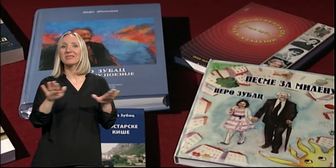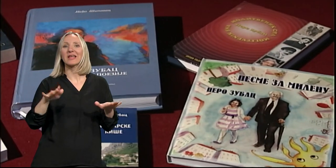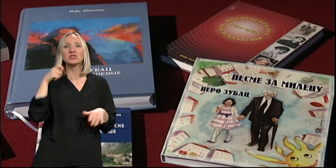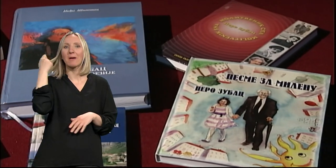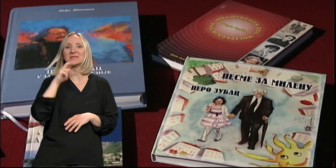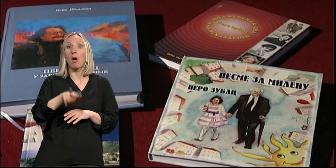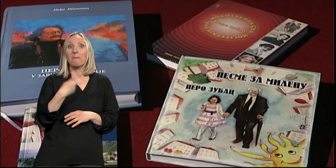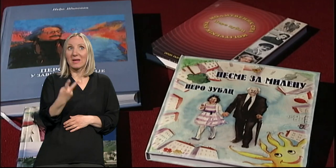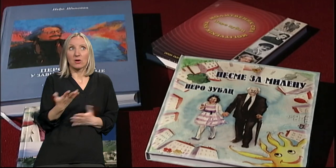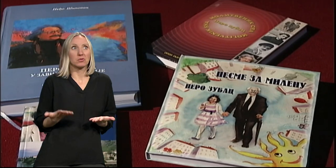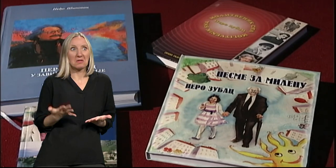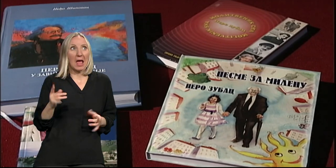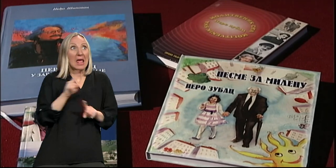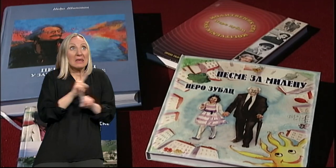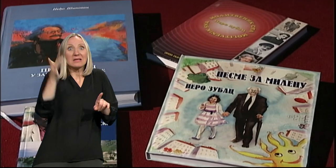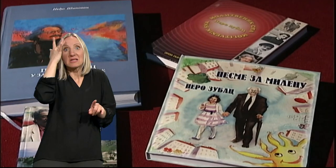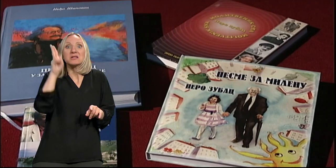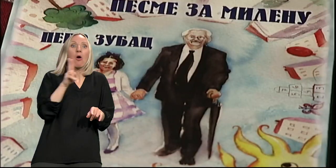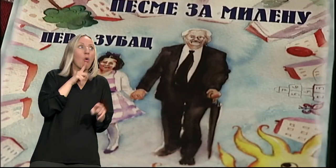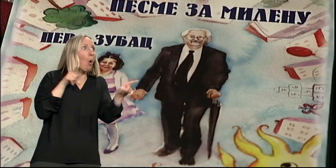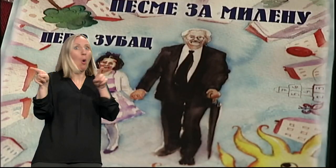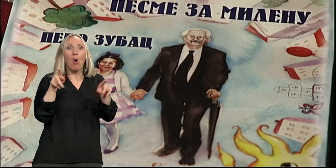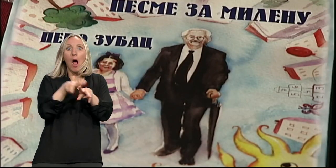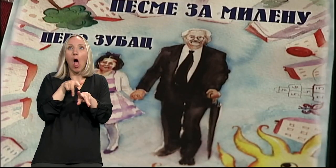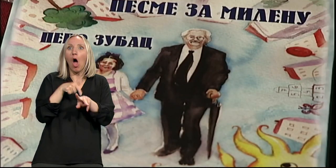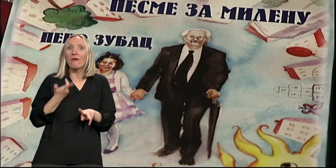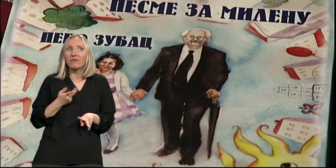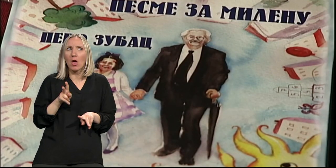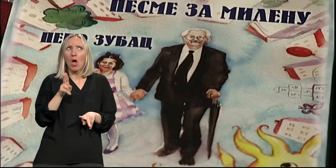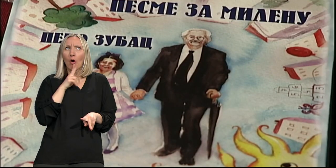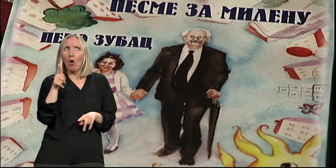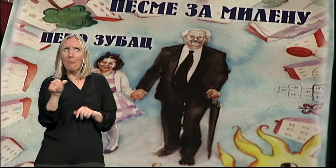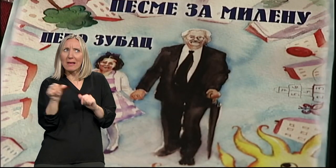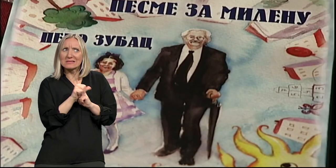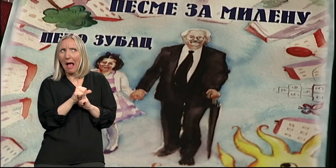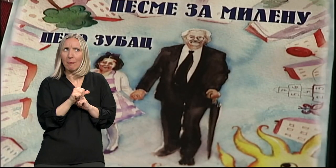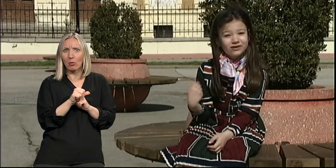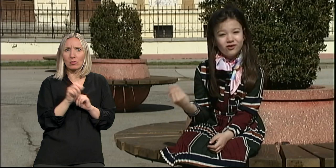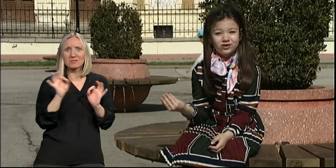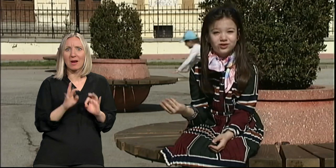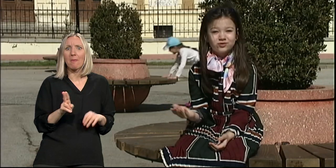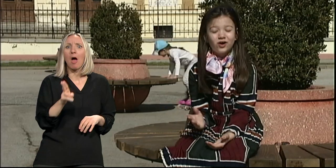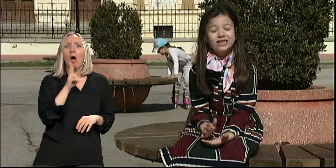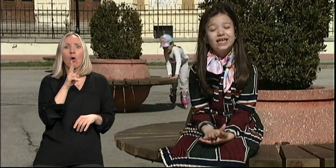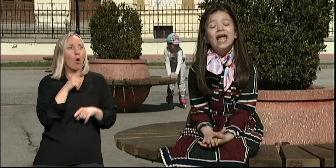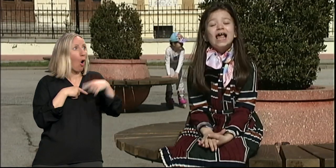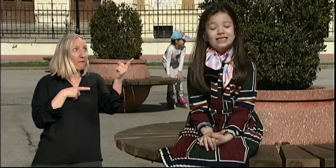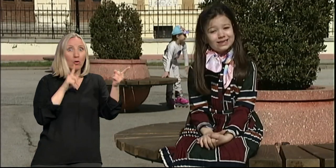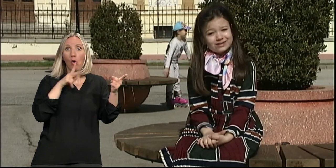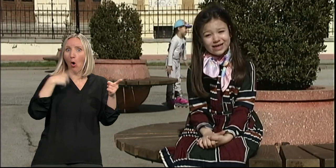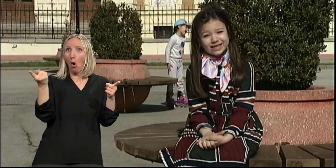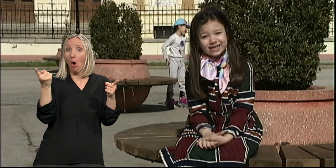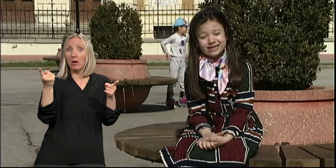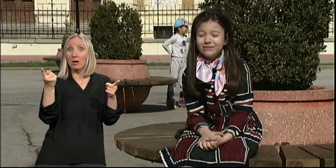Nikad se ne zna ko koga lovi, ko kome zamku sprema. Koji su ovi, koji su oni,